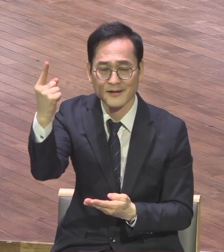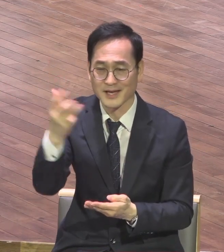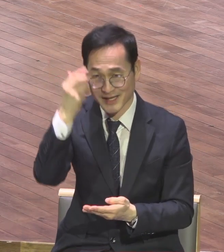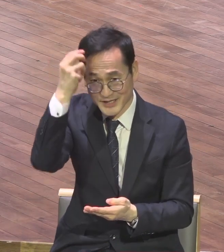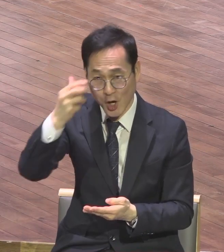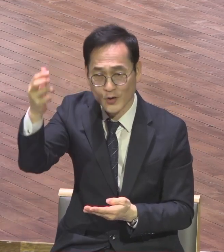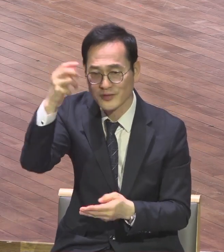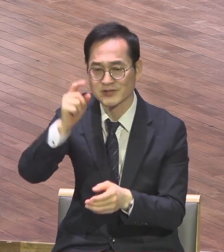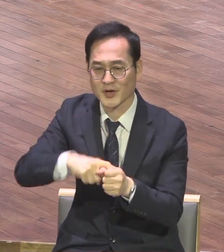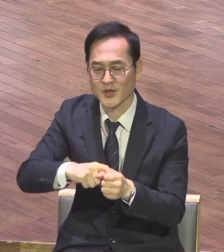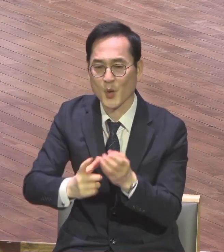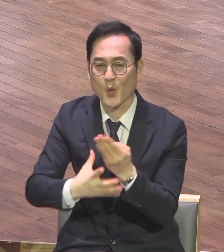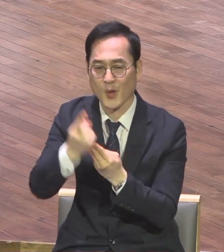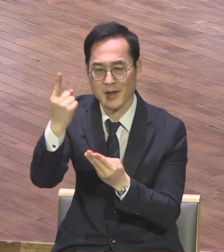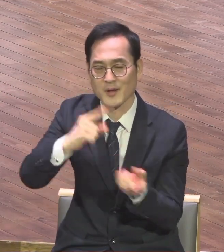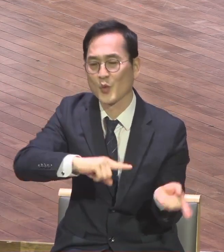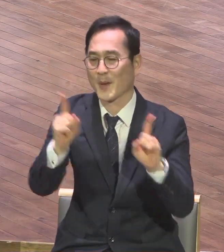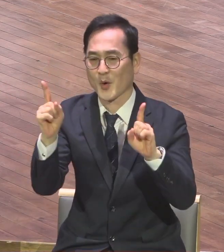회복의 메시지였어요.